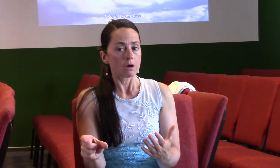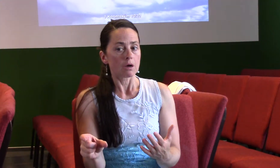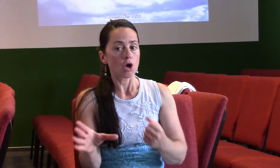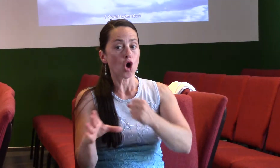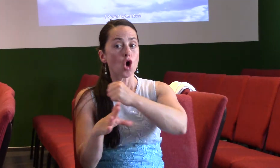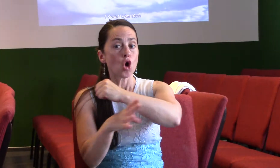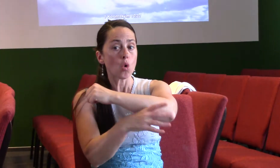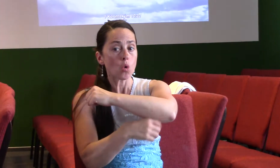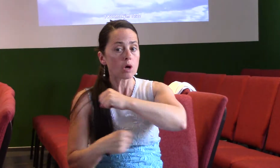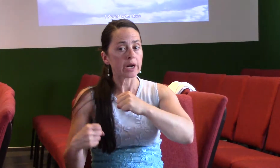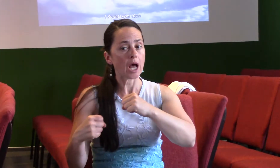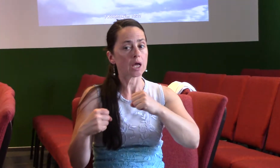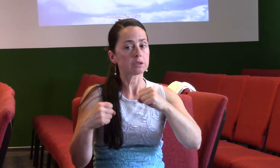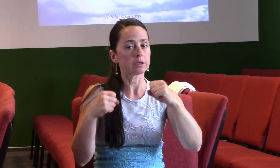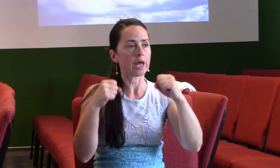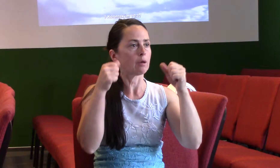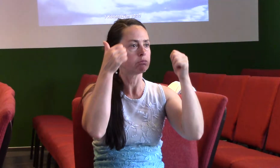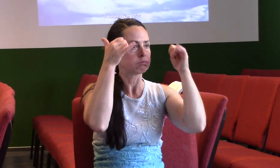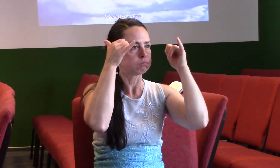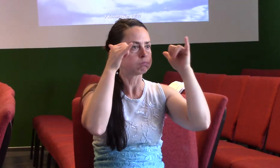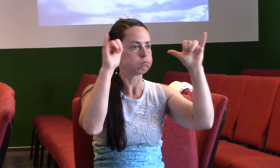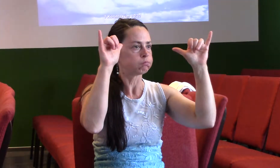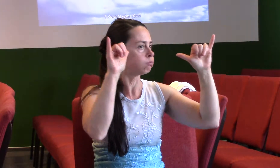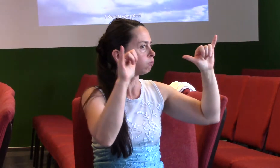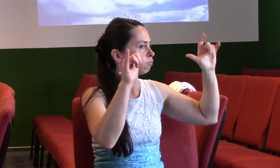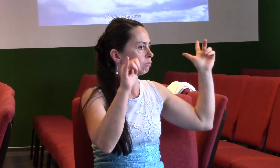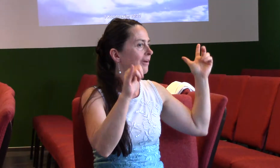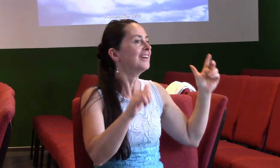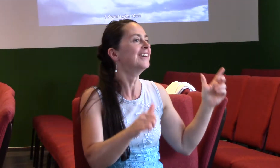bíků za bíka a čtyři ovce za ovcí.